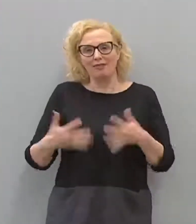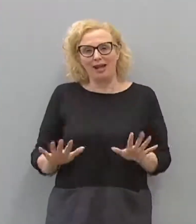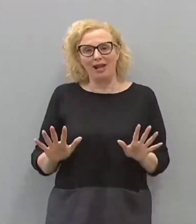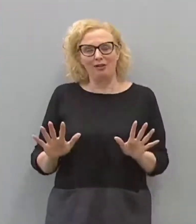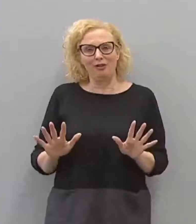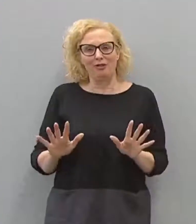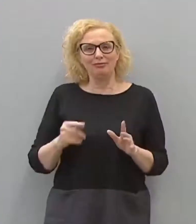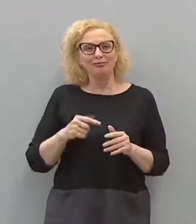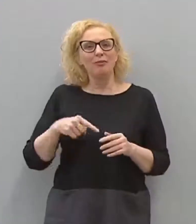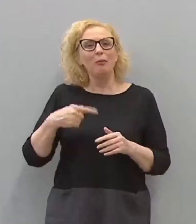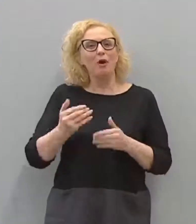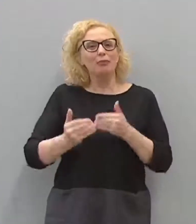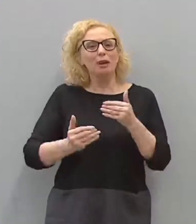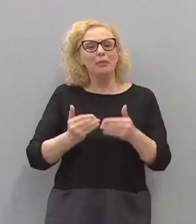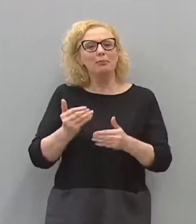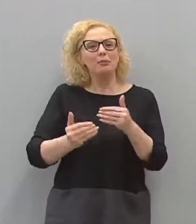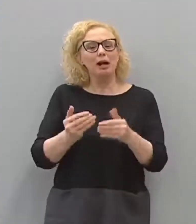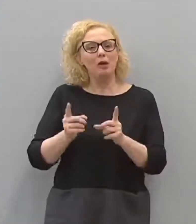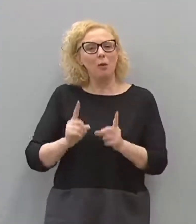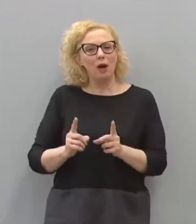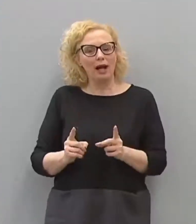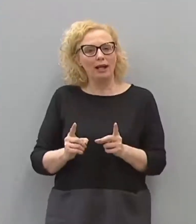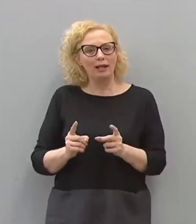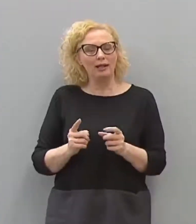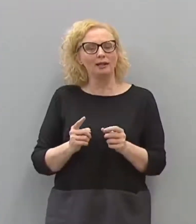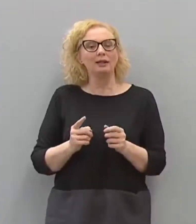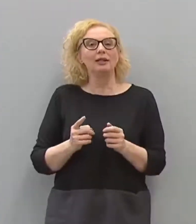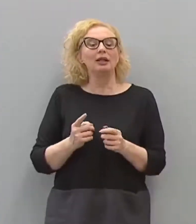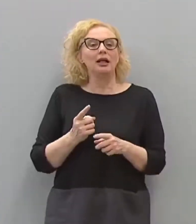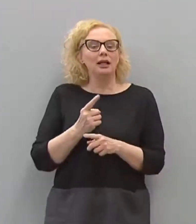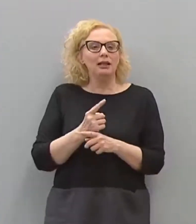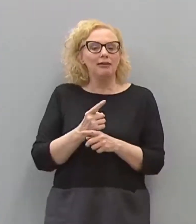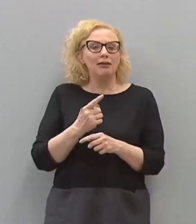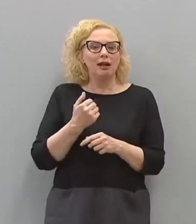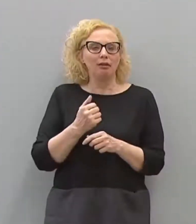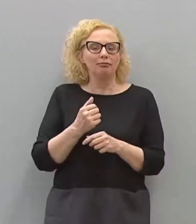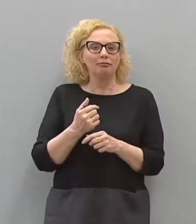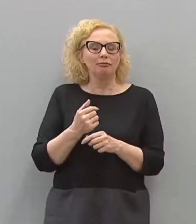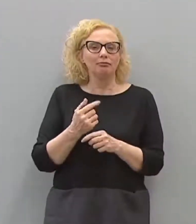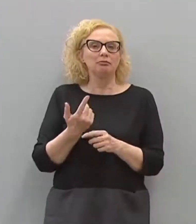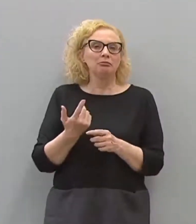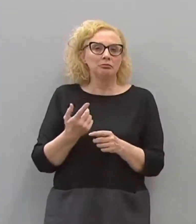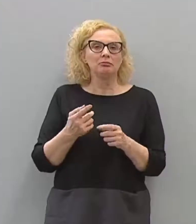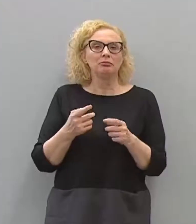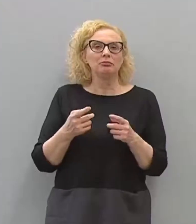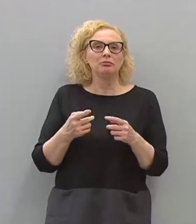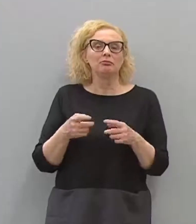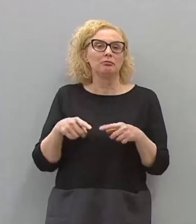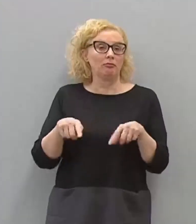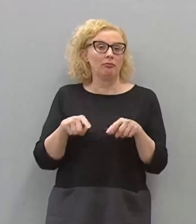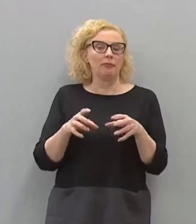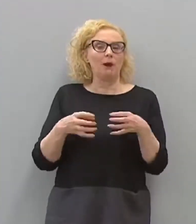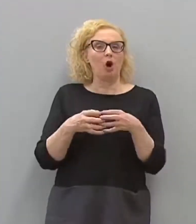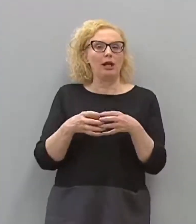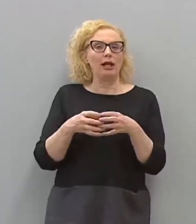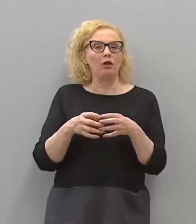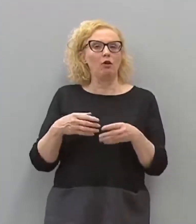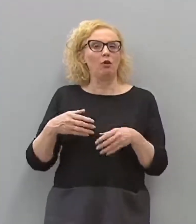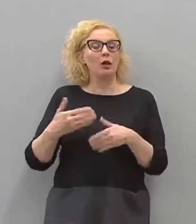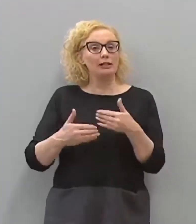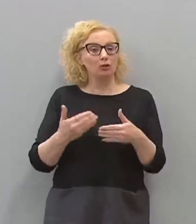passaggi successivi sono quelli di adottare da parte dell'organo esecutivo delle linee guida che